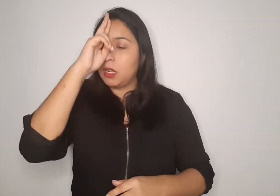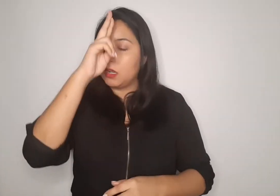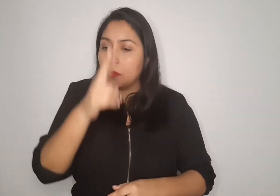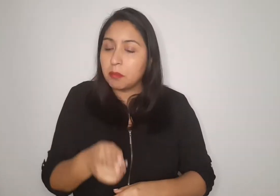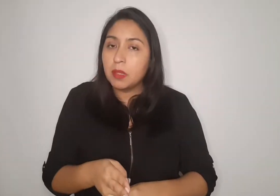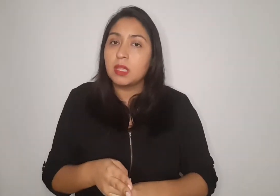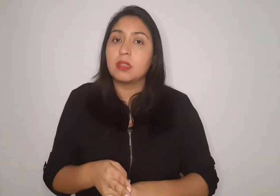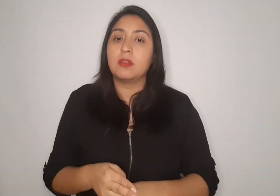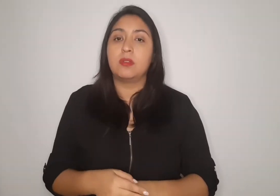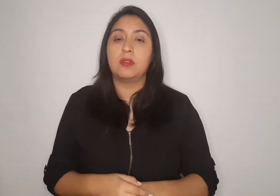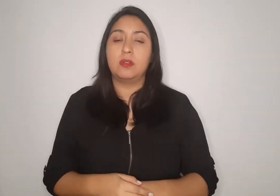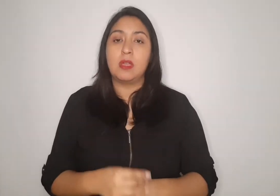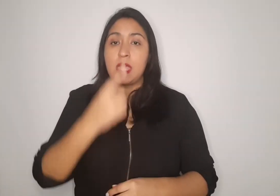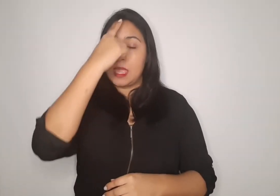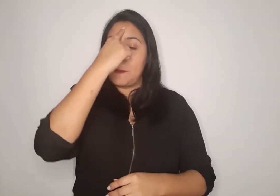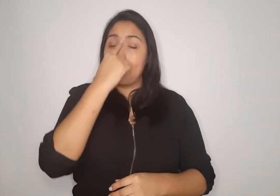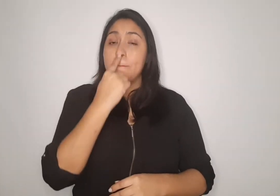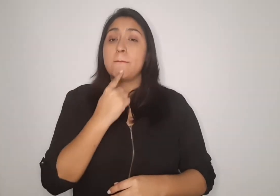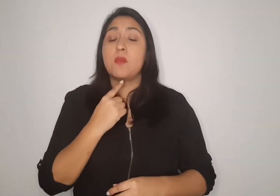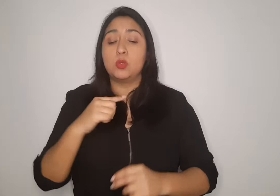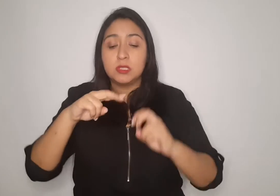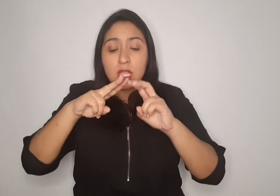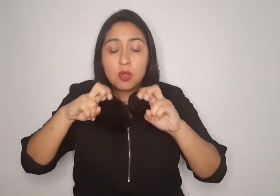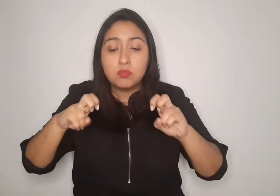Y el Museo Arqueológico además tiene una condición.